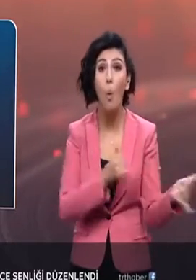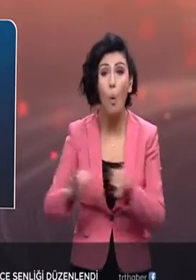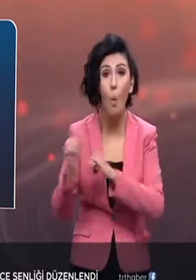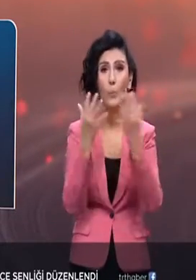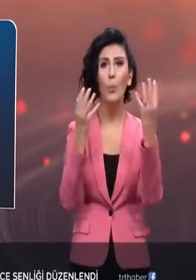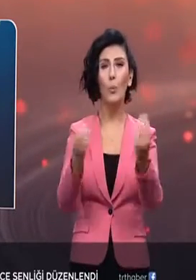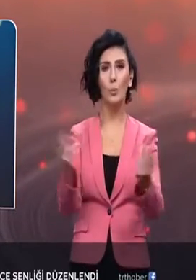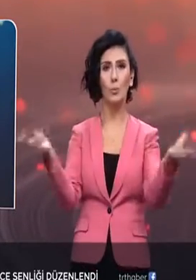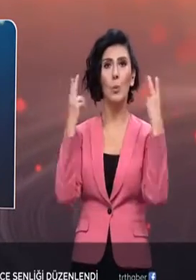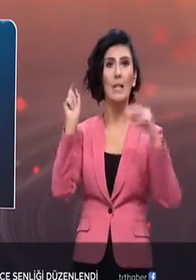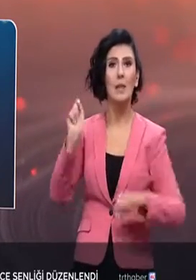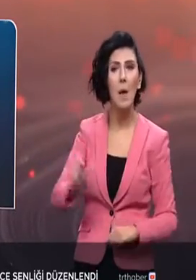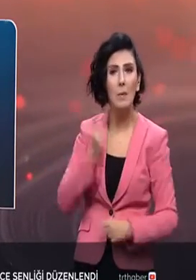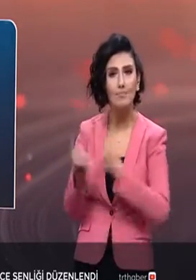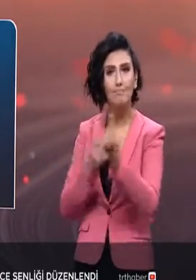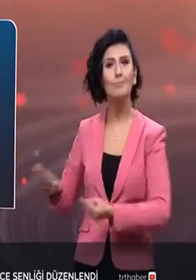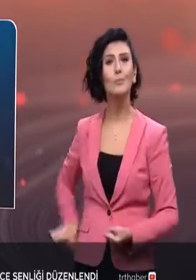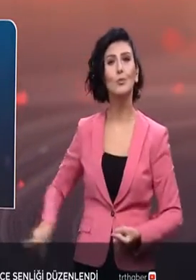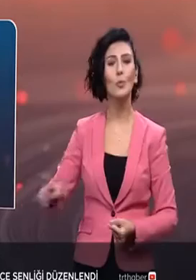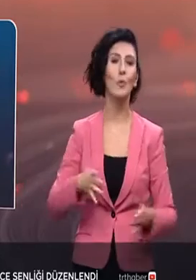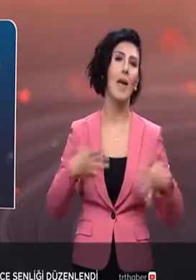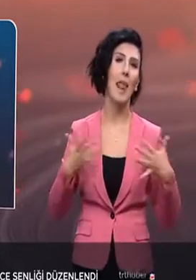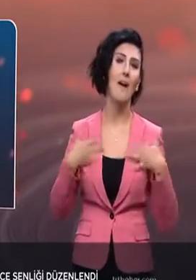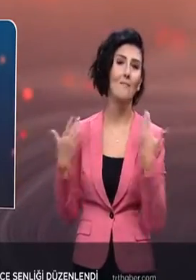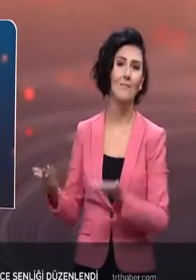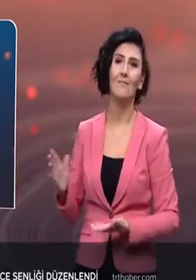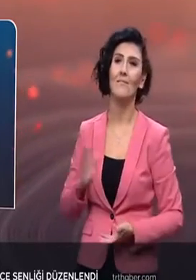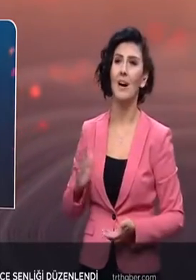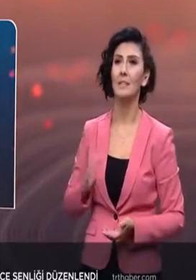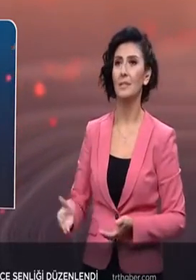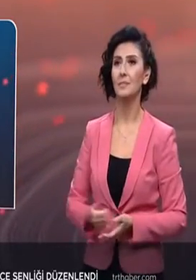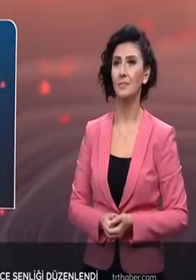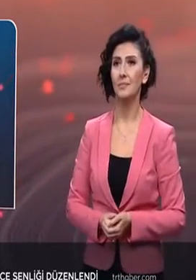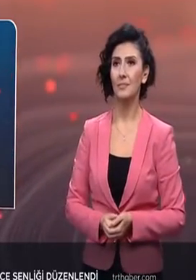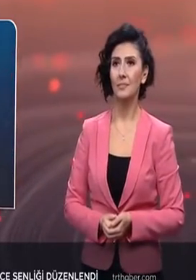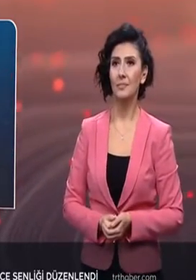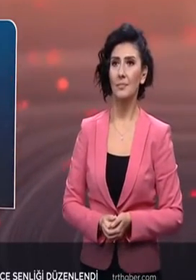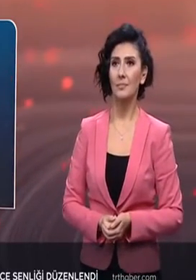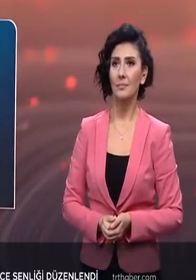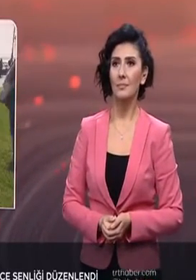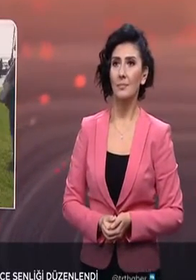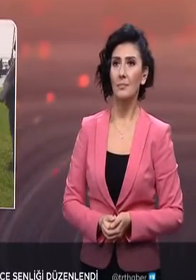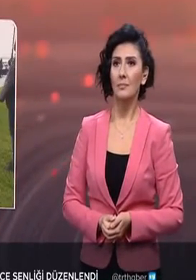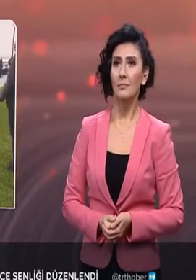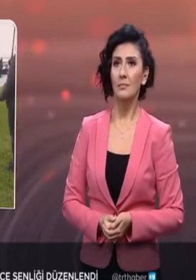oyunların oynandığı, gösterilerin yapıldığı etkinlikte çocuklar doyasıya eğlendi.